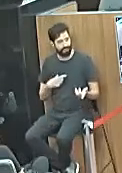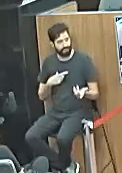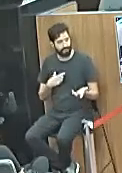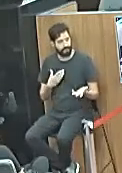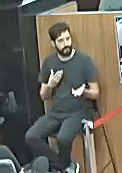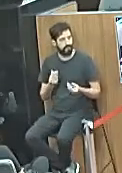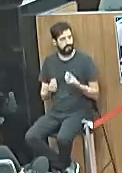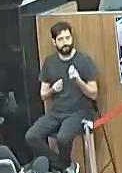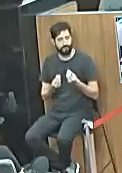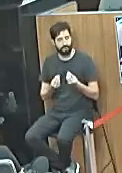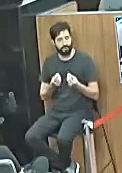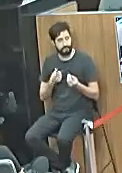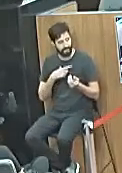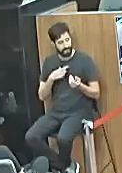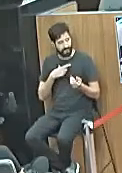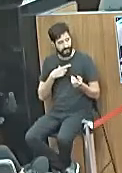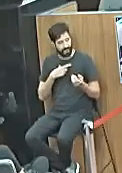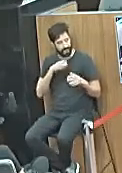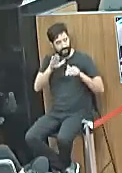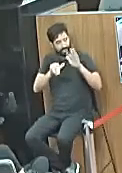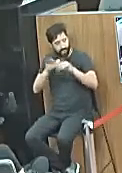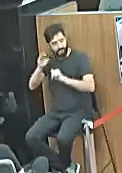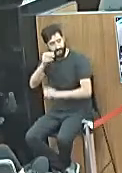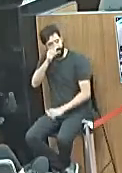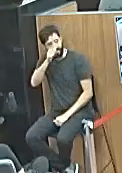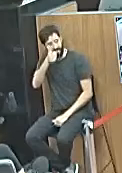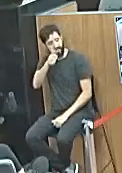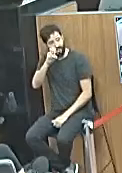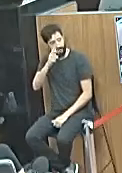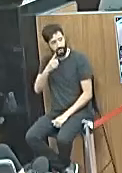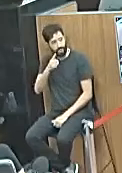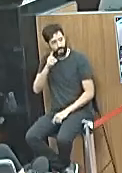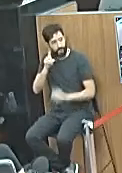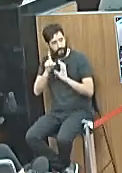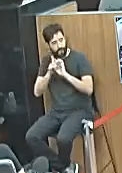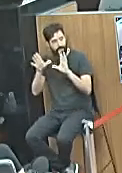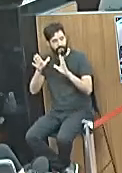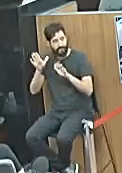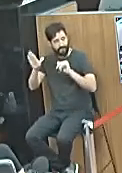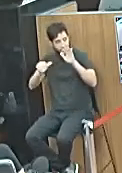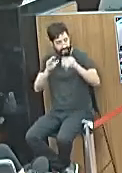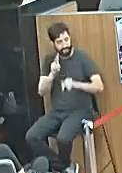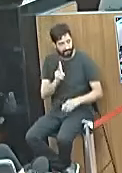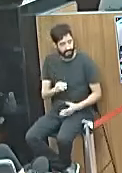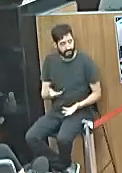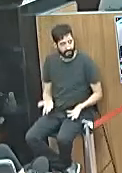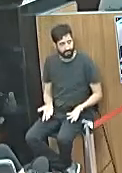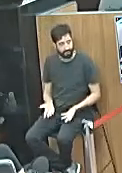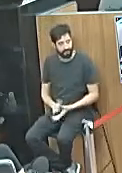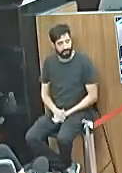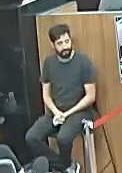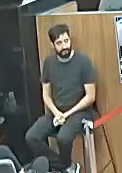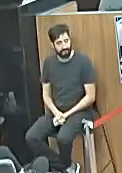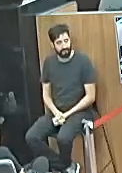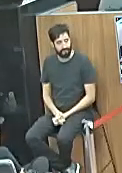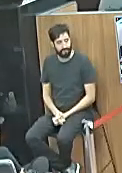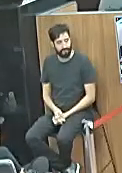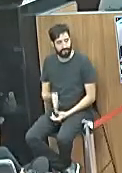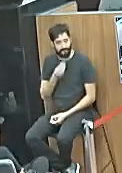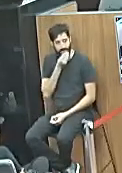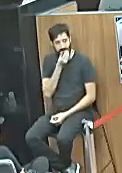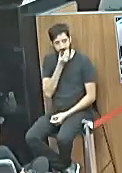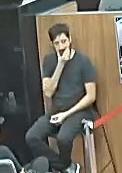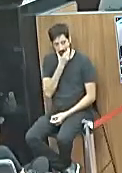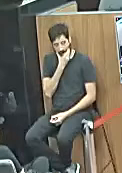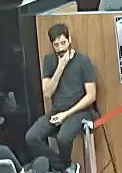nomeação de 151 aprovados no concurso irão polícia 2018 felipe complementaram deus que lhe